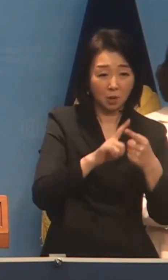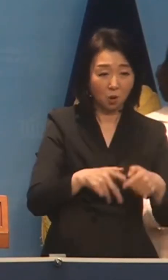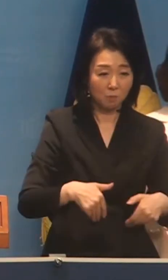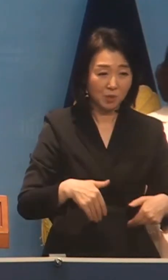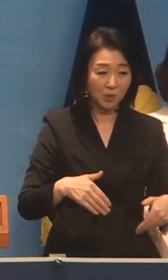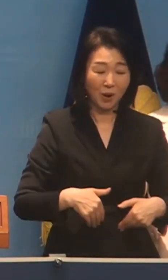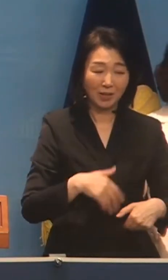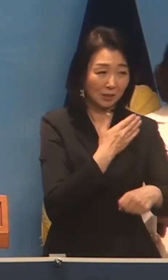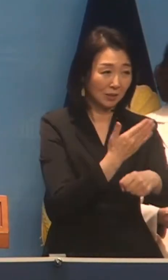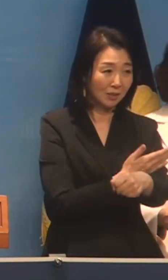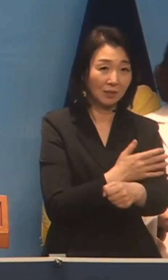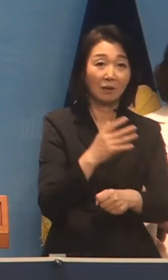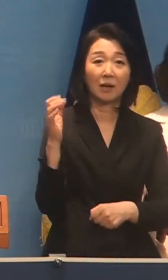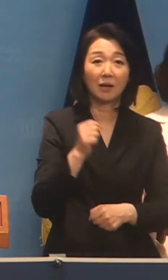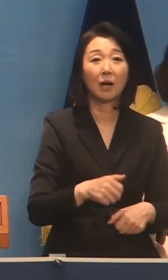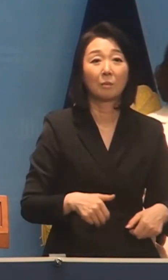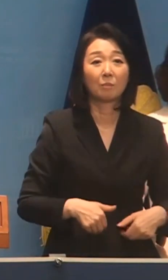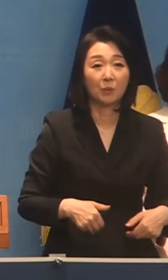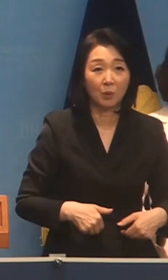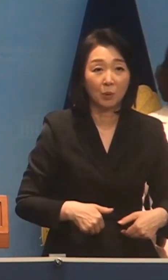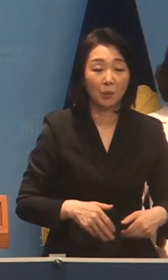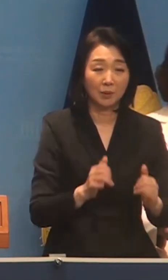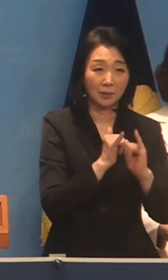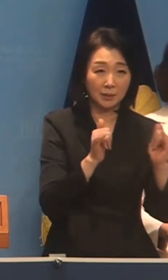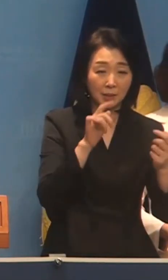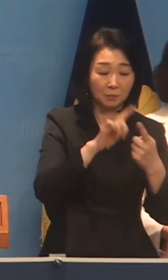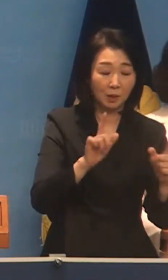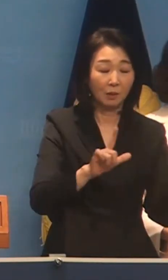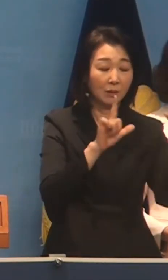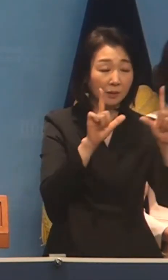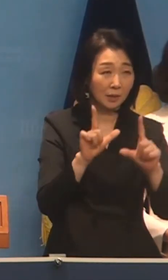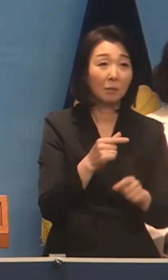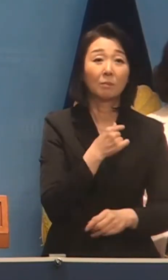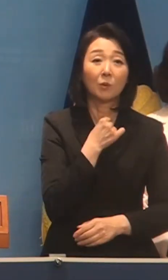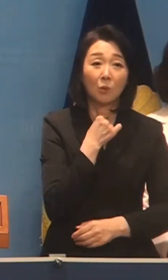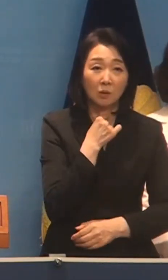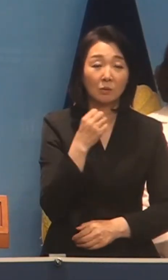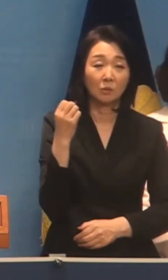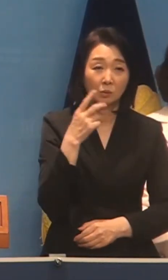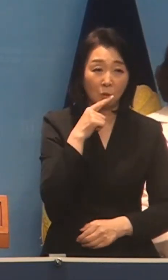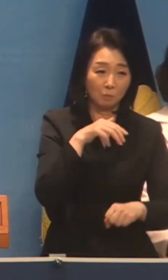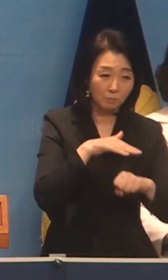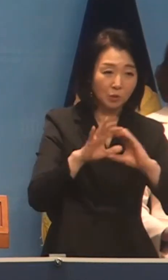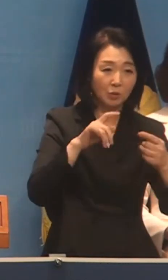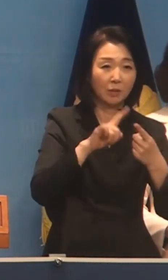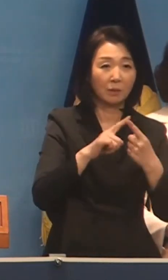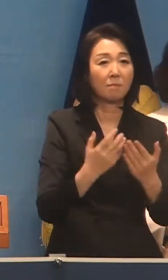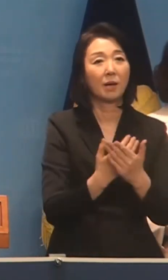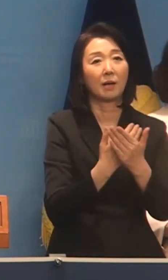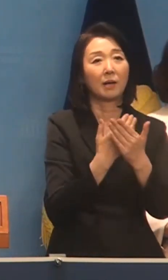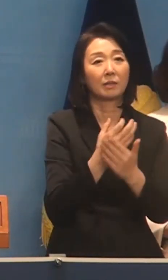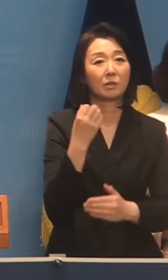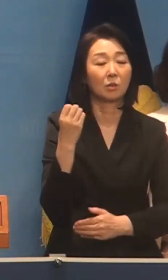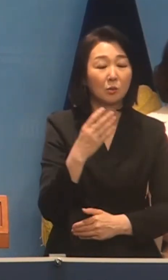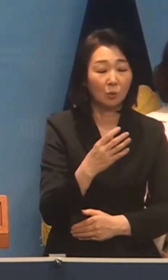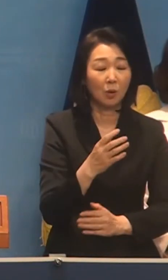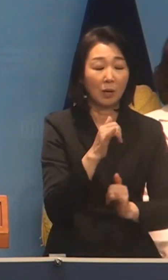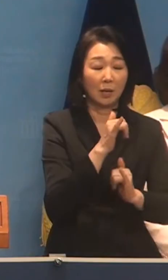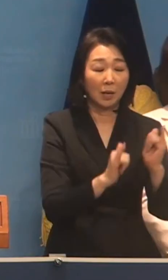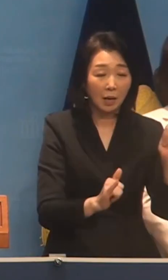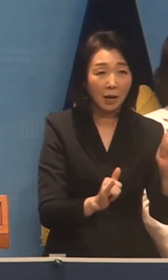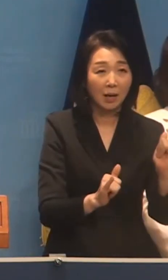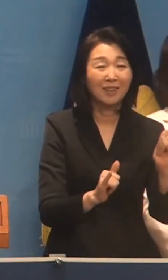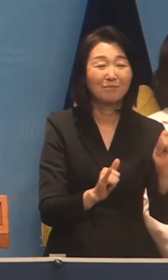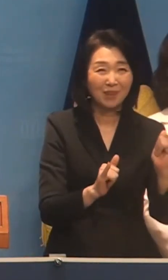필요한 자질을 갖추게 함으로써 인간다운 삶을 영위하게 하고 민주국가의 발전과 인류 공용의